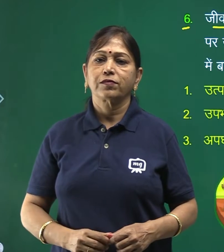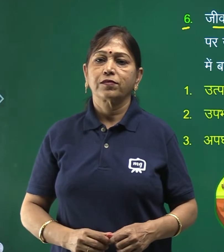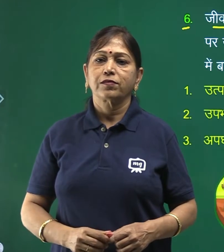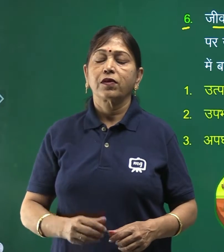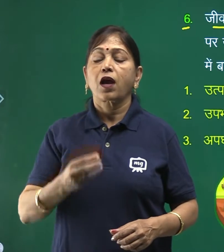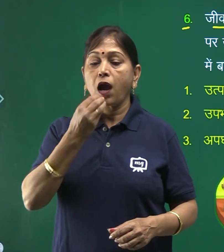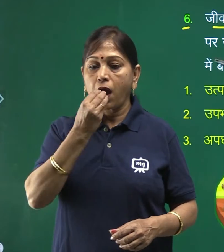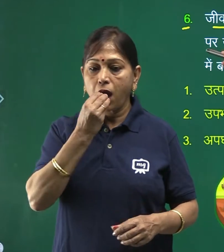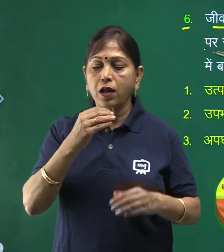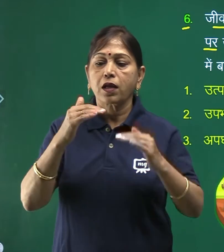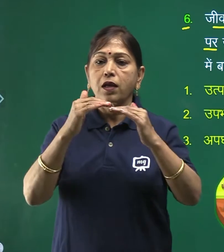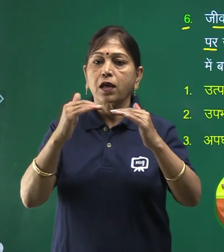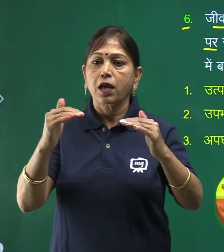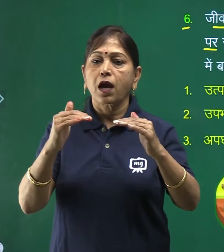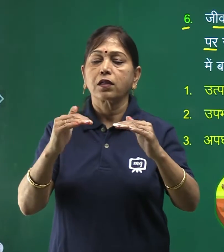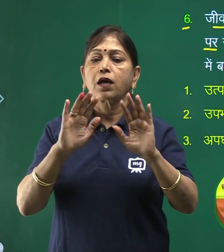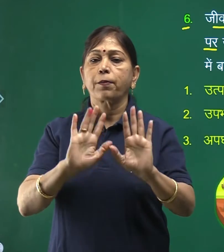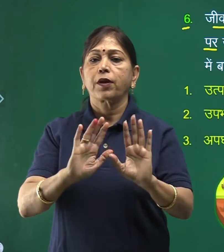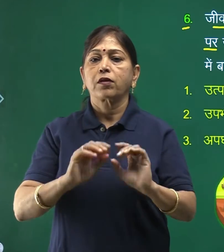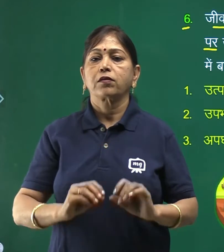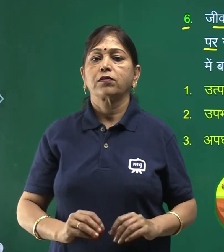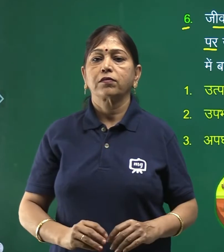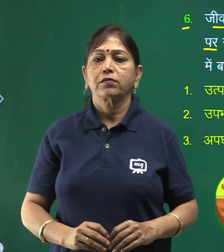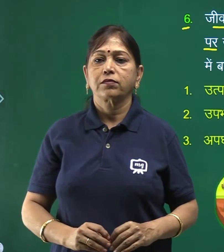आहार के आधार पर